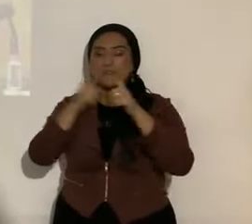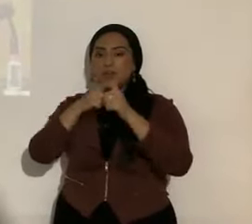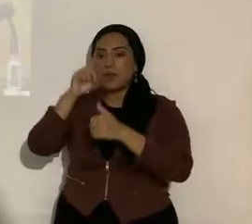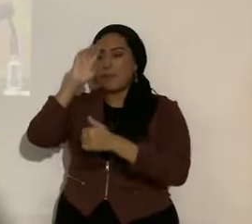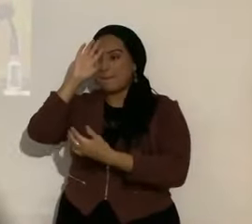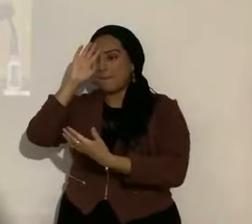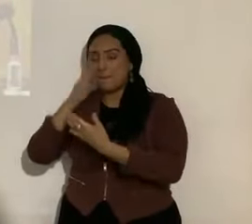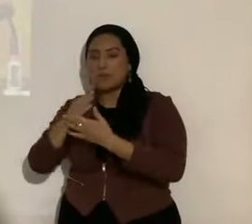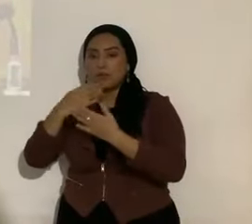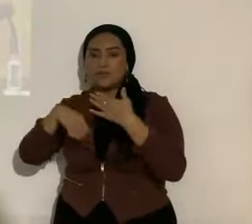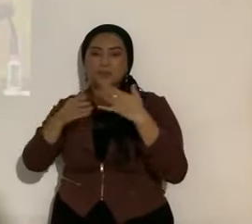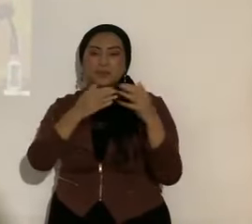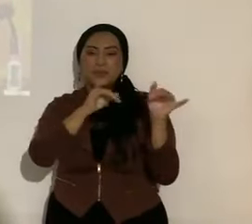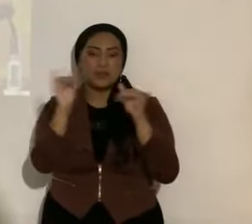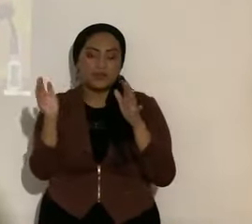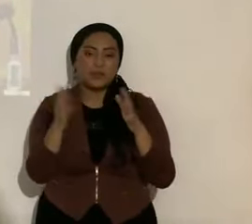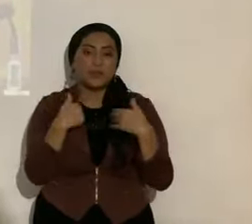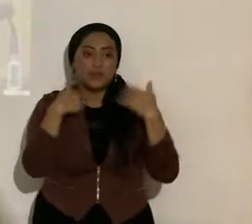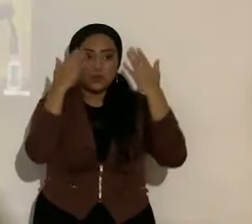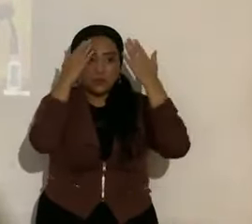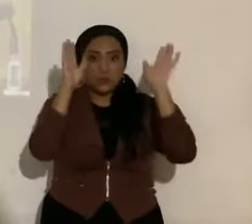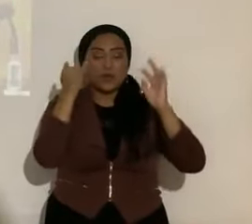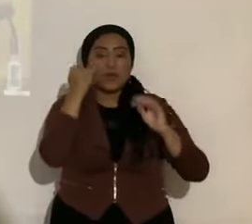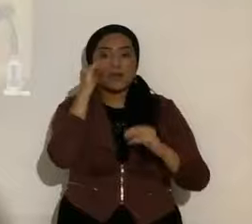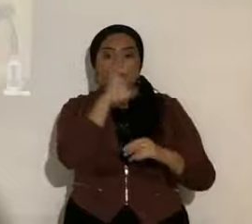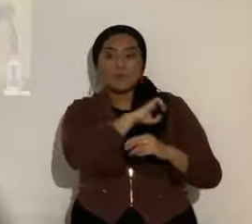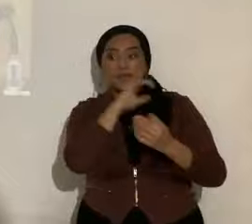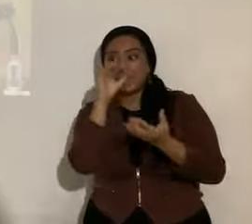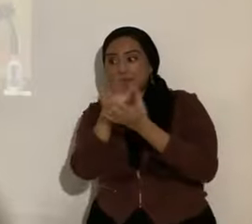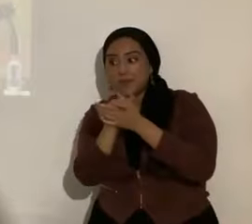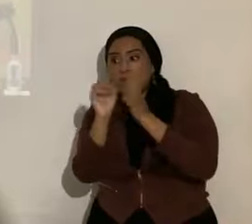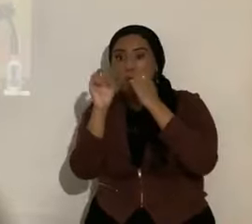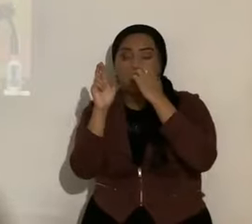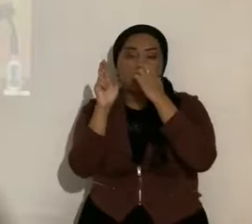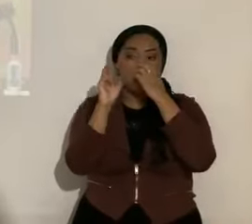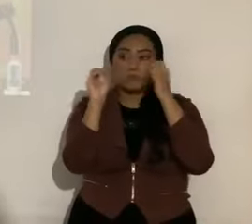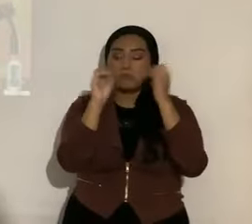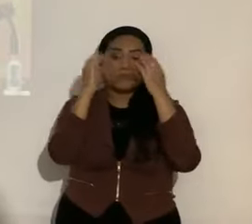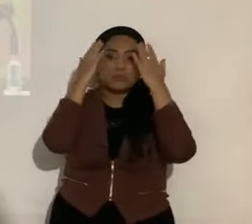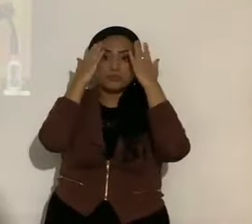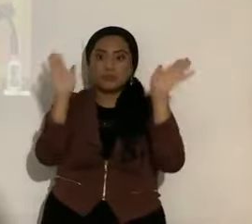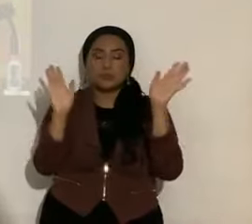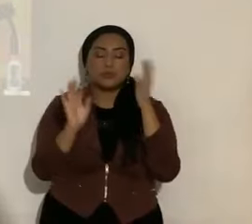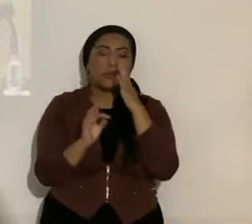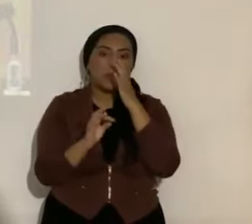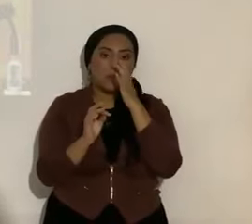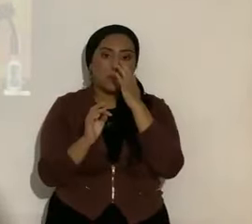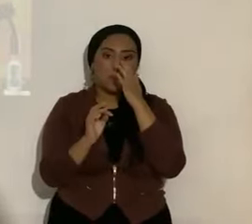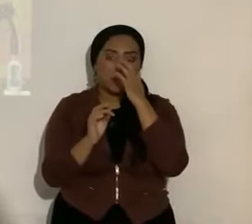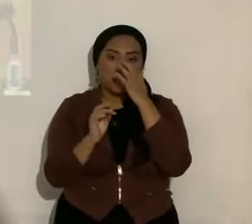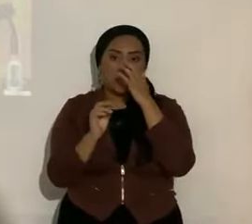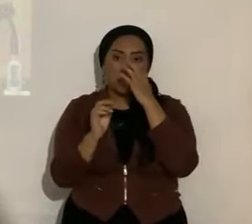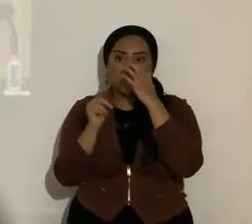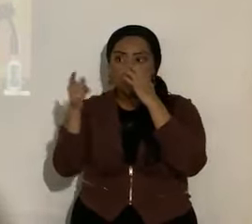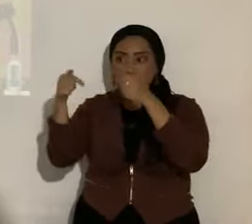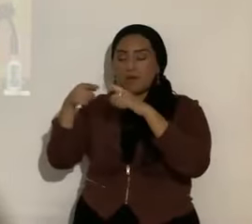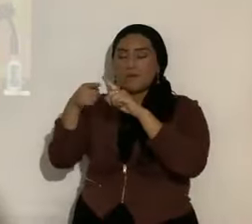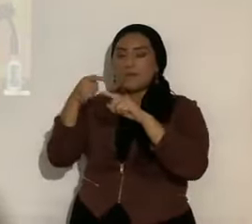al ministerio. Porque no se sabe si Elías estuvo casado, no se sabe nada de eso. De que venía de la tribu